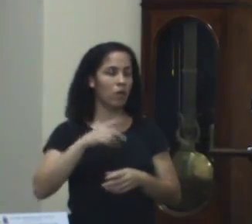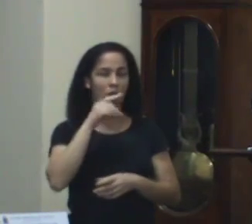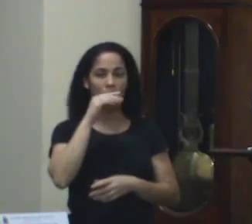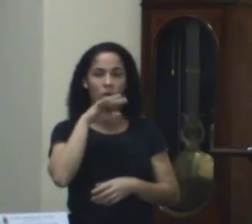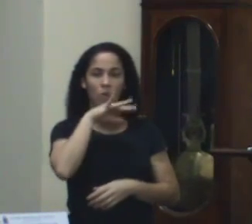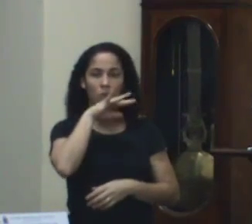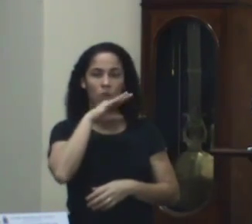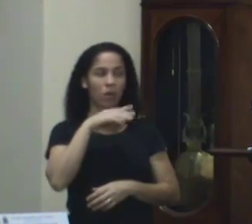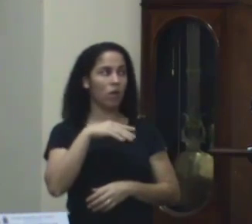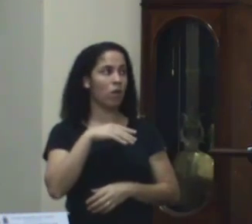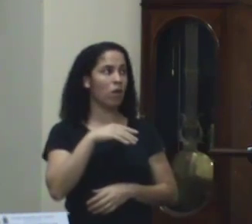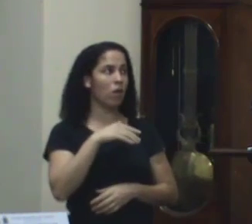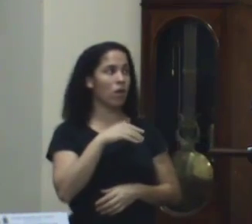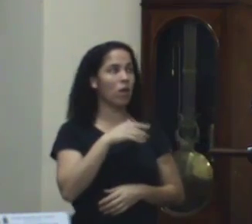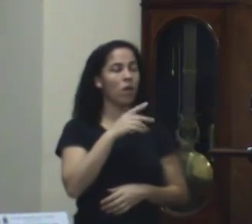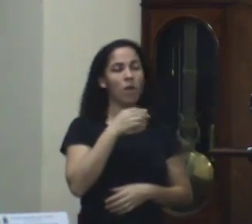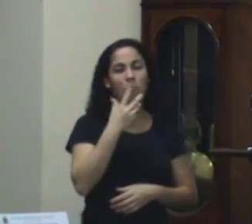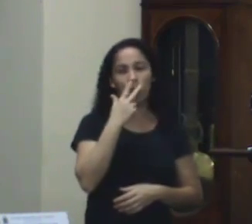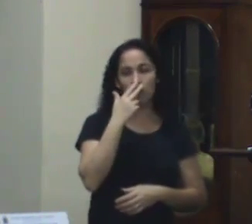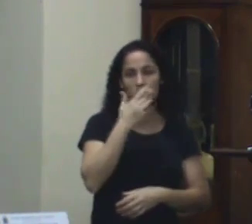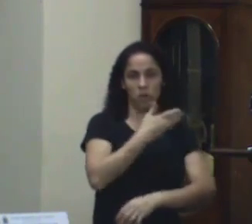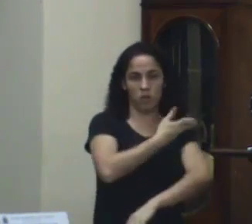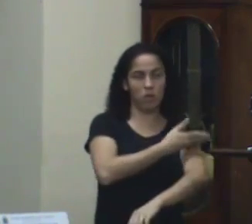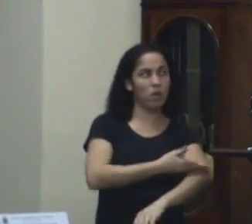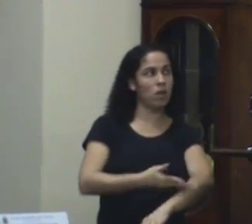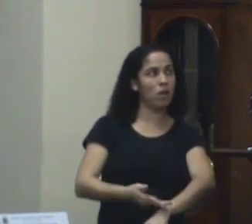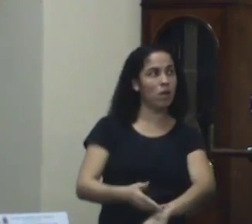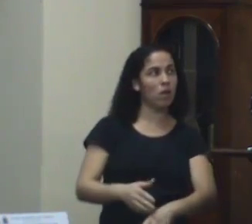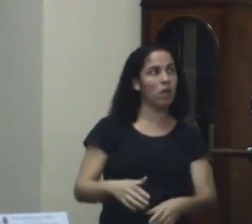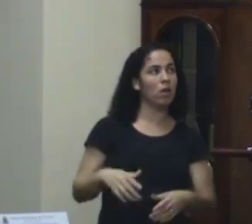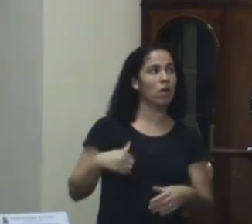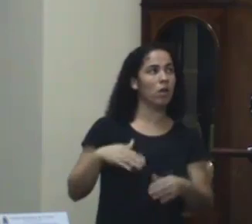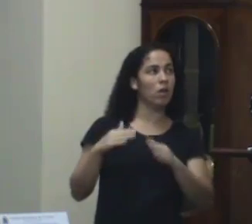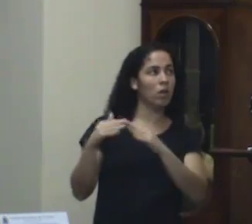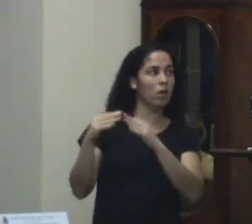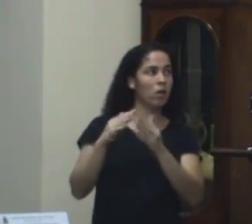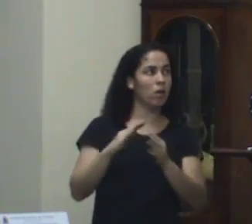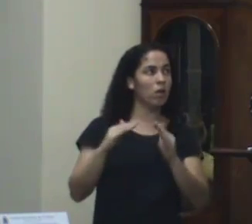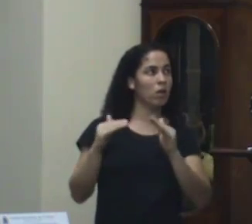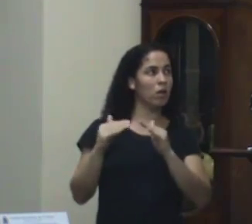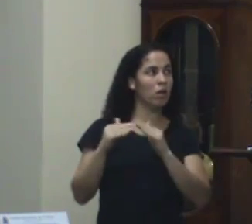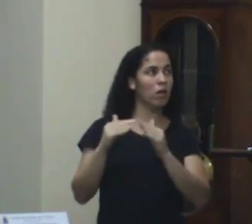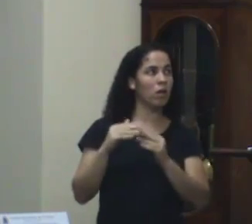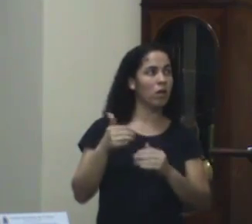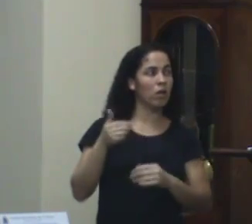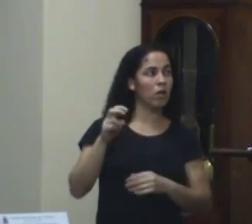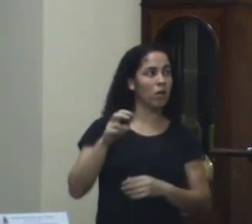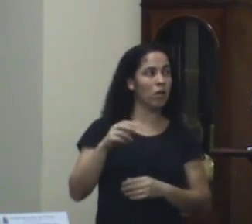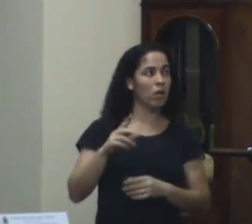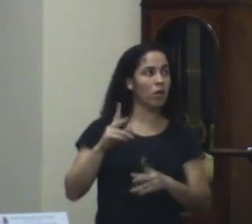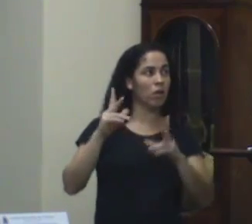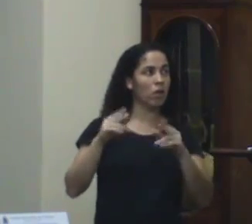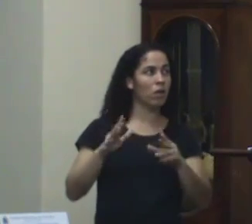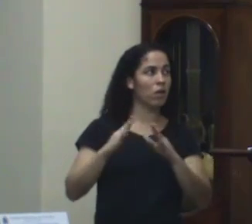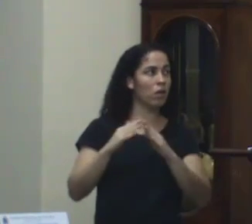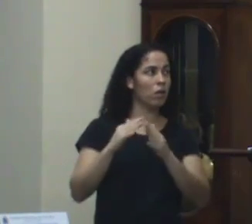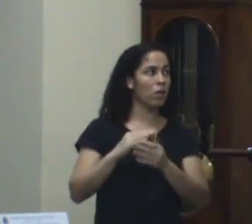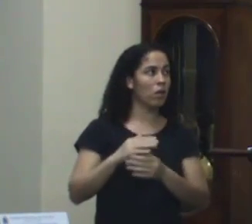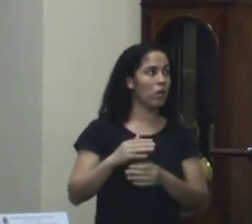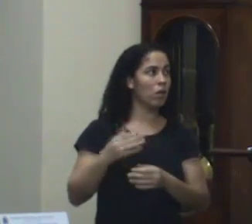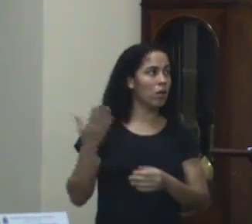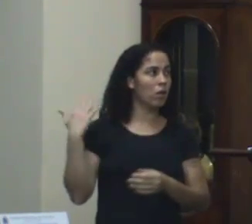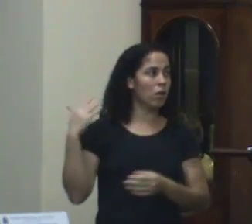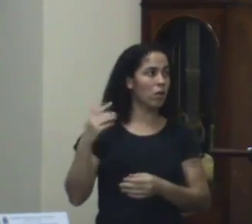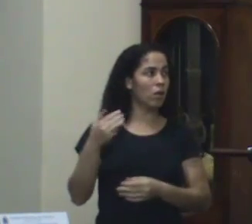estado, branca, vocês têm uma ideia. Eu moro numa determinada casa, eu moro há 15 anos numa determinada casa. Nesses últimos